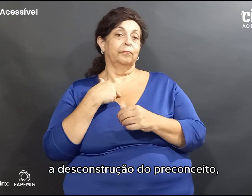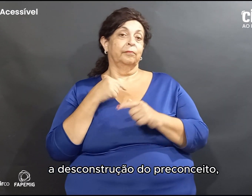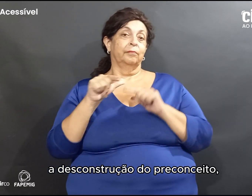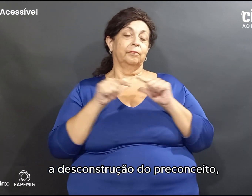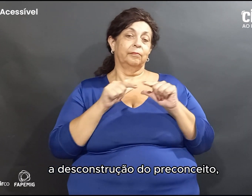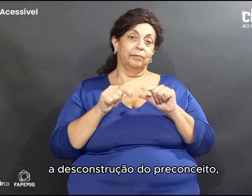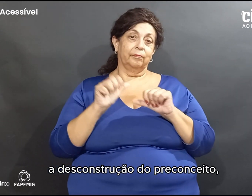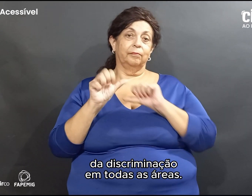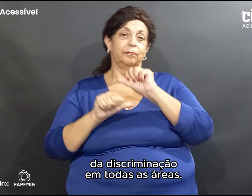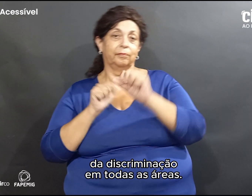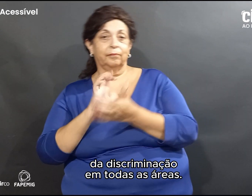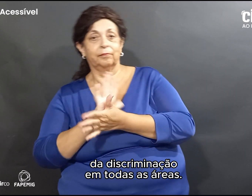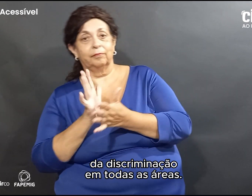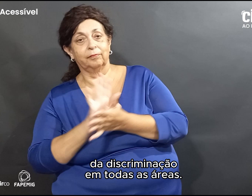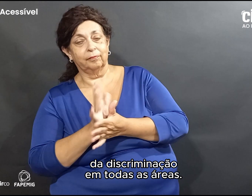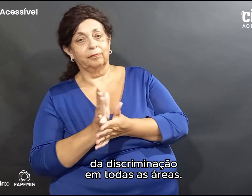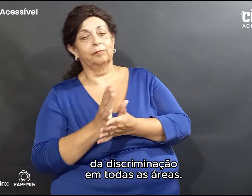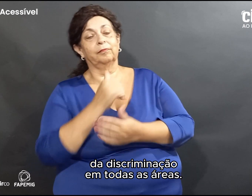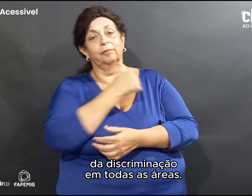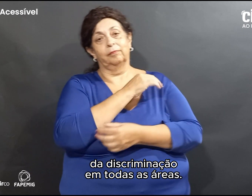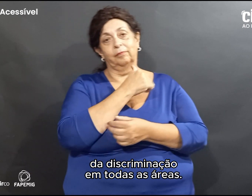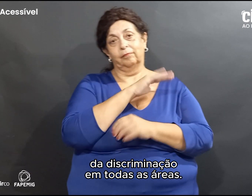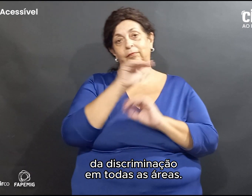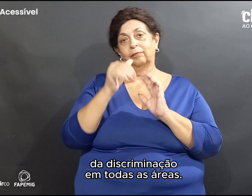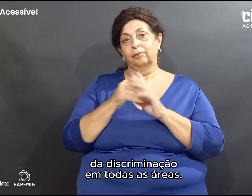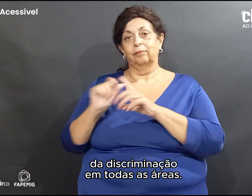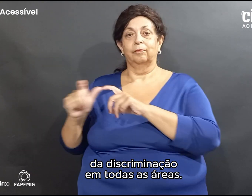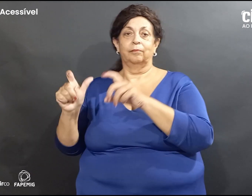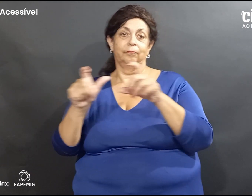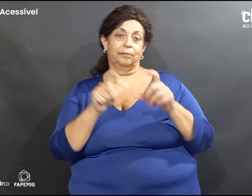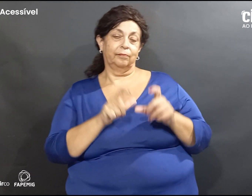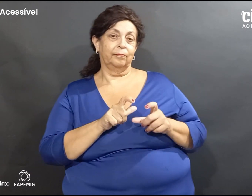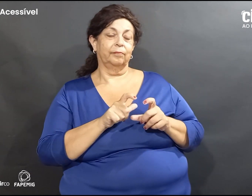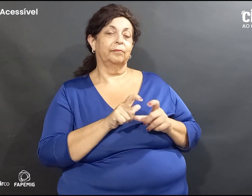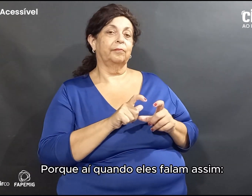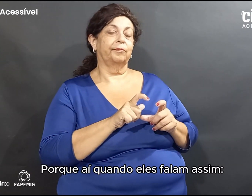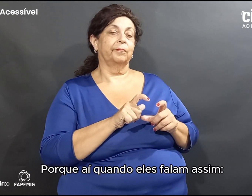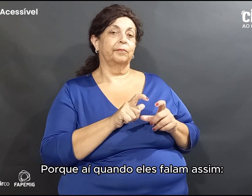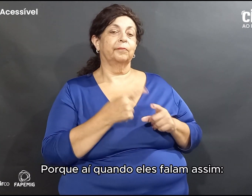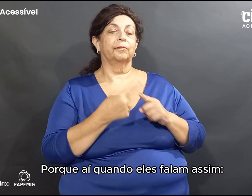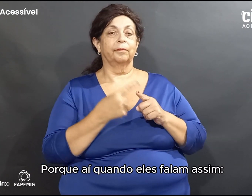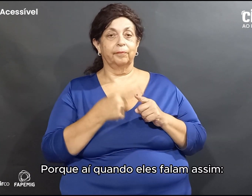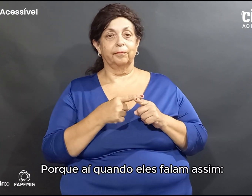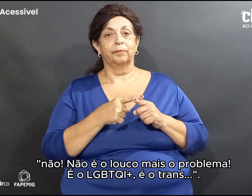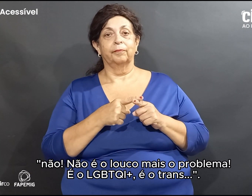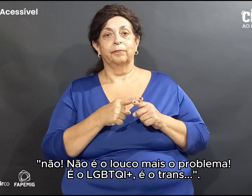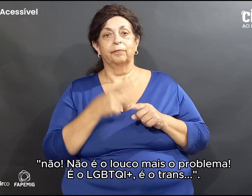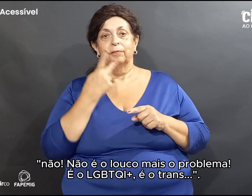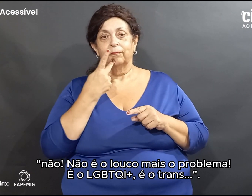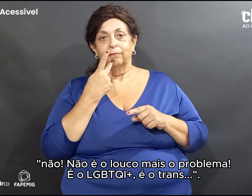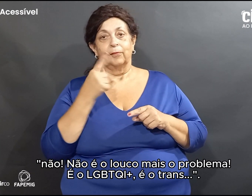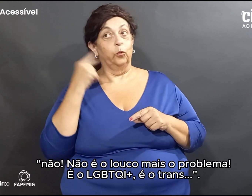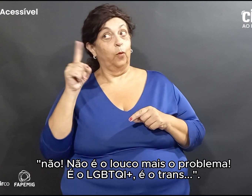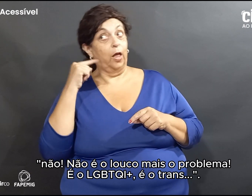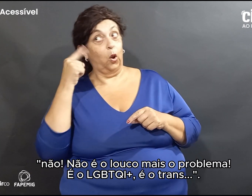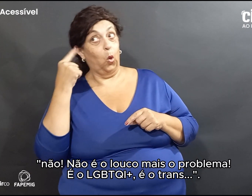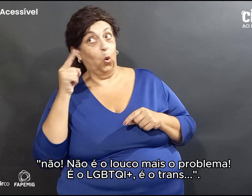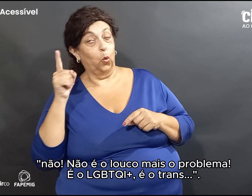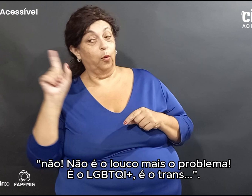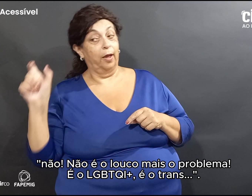do preconceito, da discriminação em todas as áreas, né? Porque aí, quando eles falam assim, não é o louco mais o problema, é o